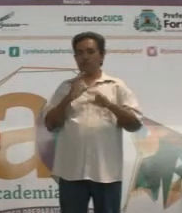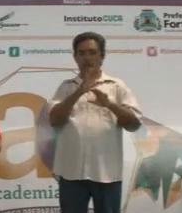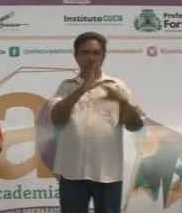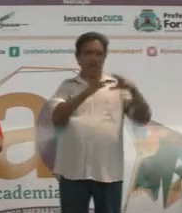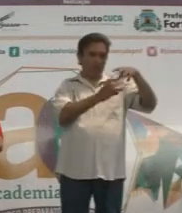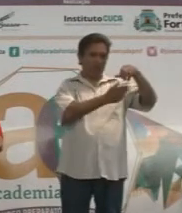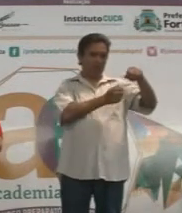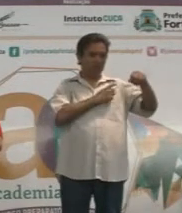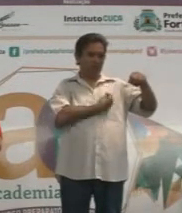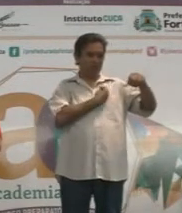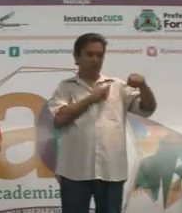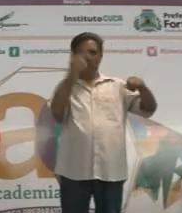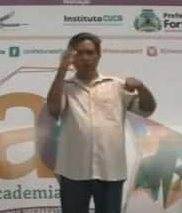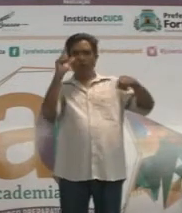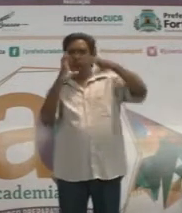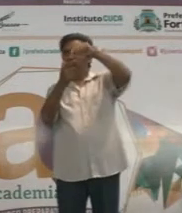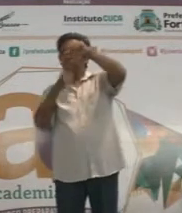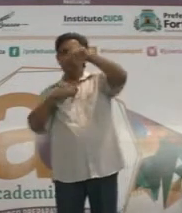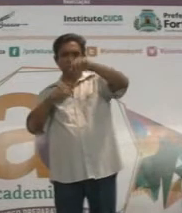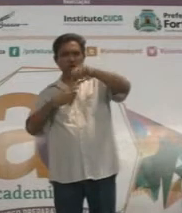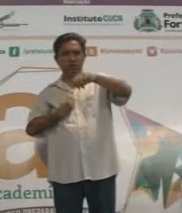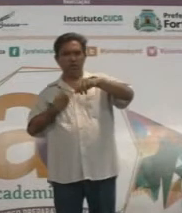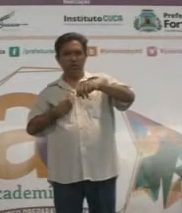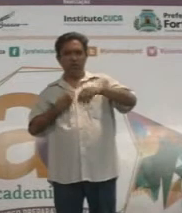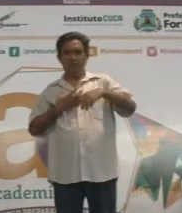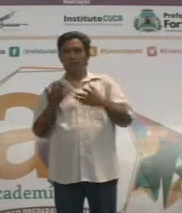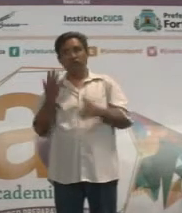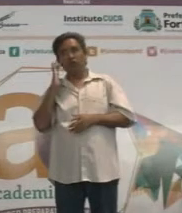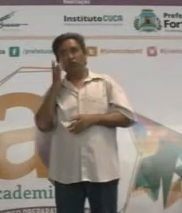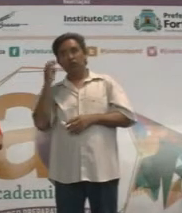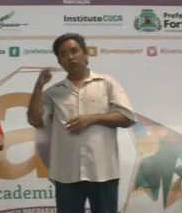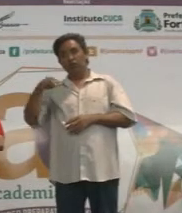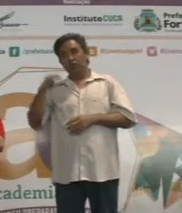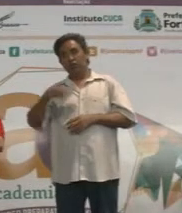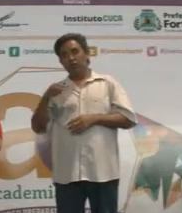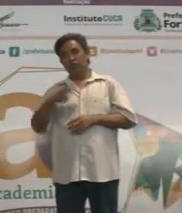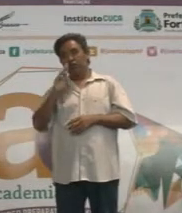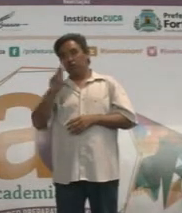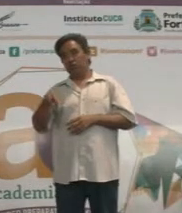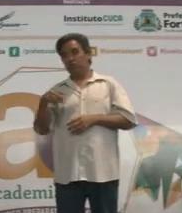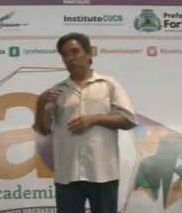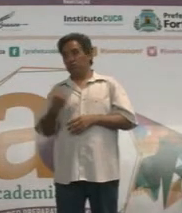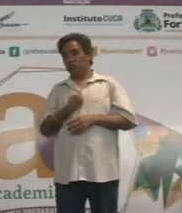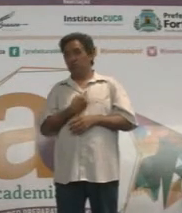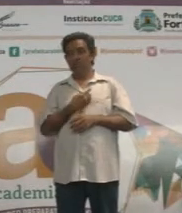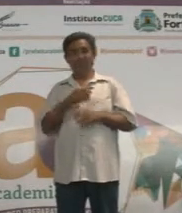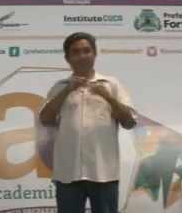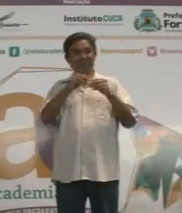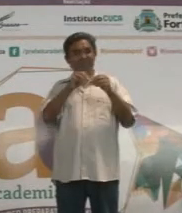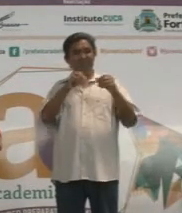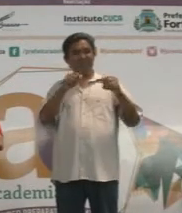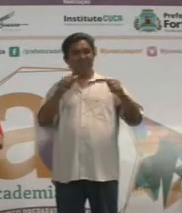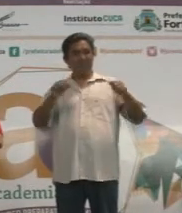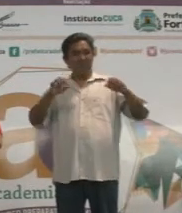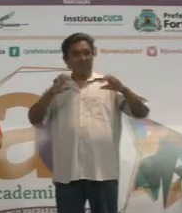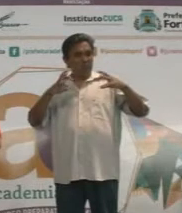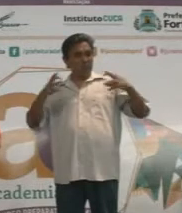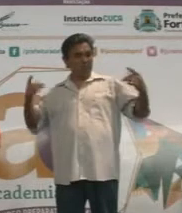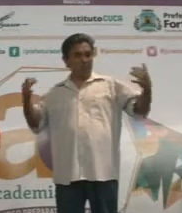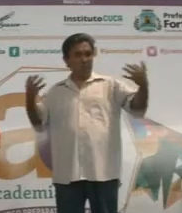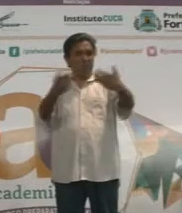Essa é uma discussão que eu acho que eu posso dizer puramente matemática. Nós somos um grande poeira no